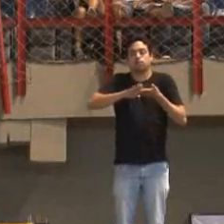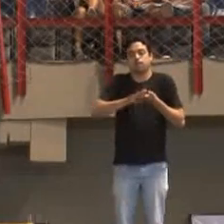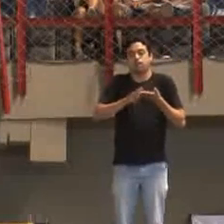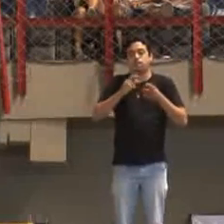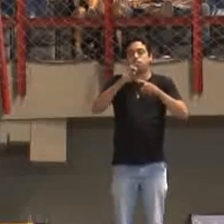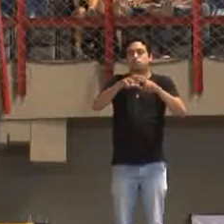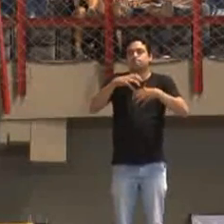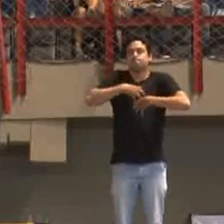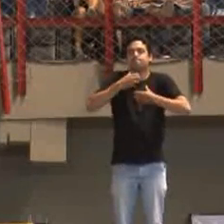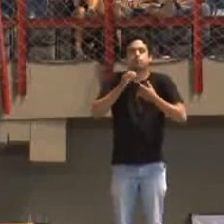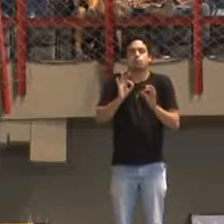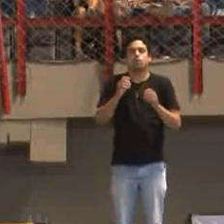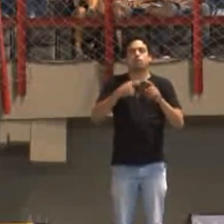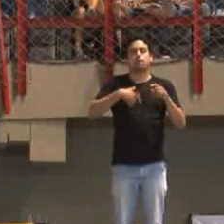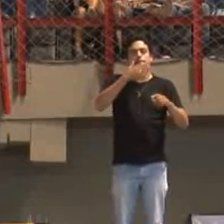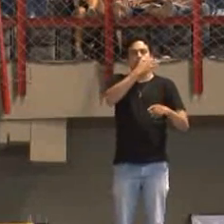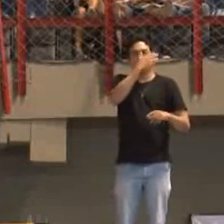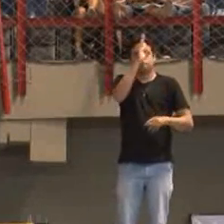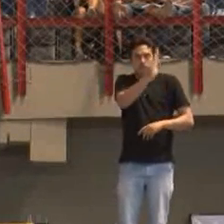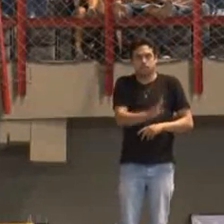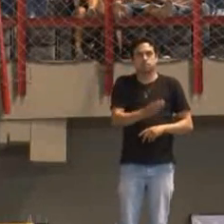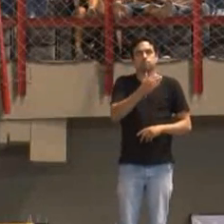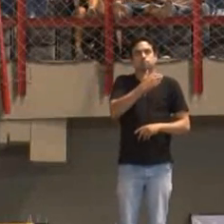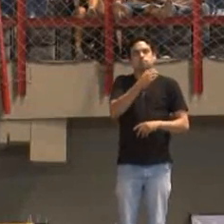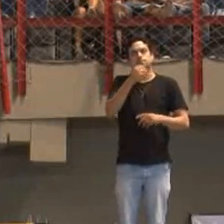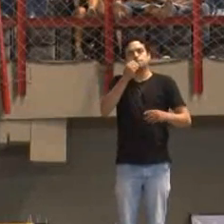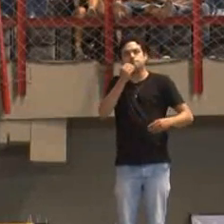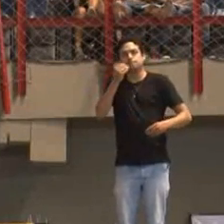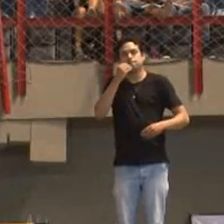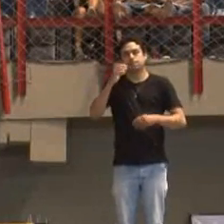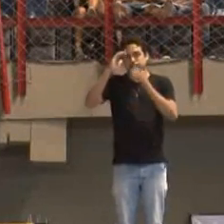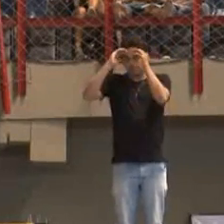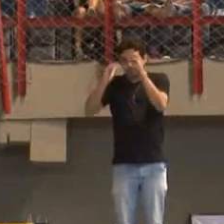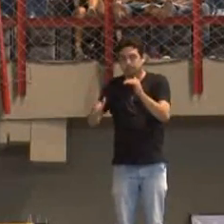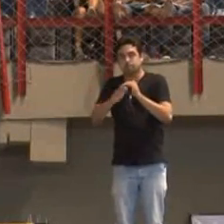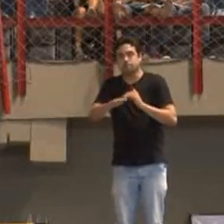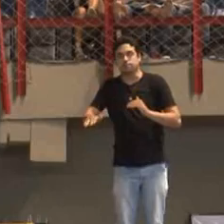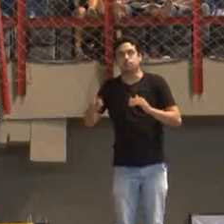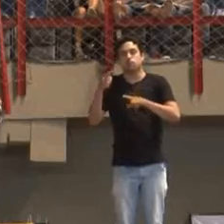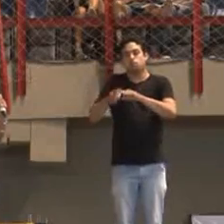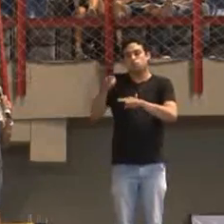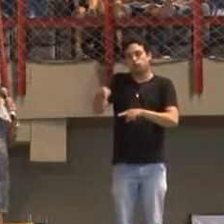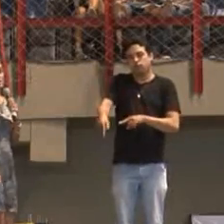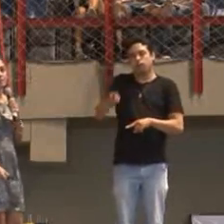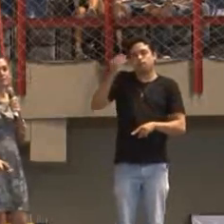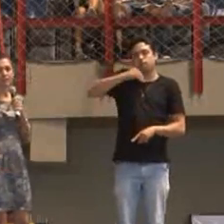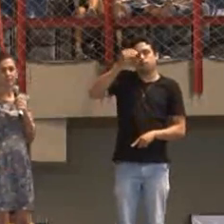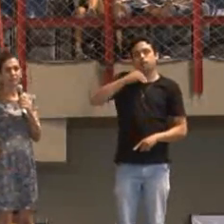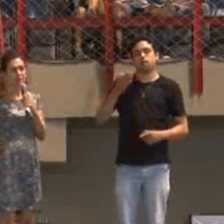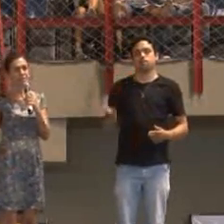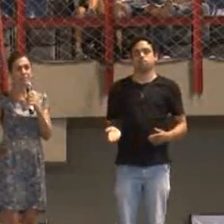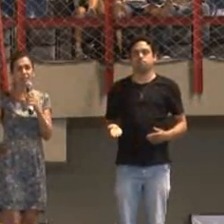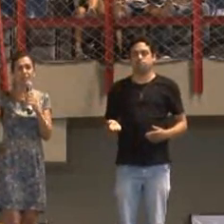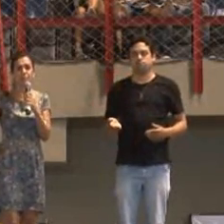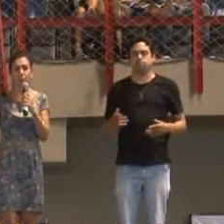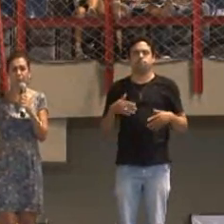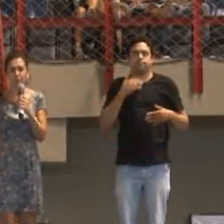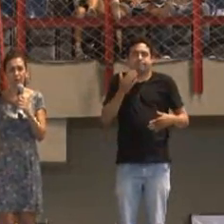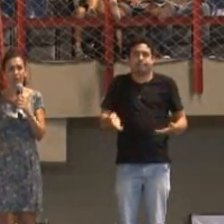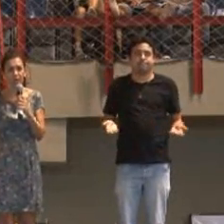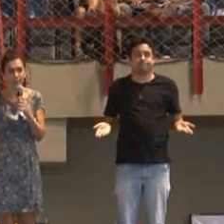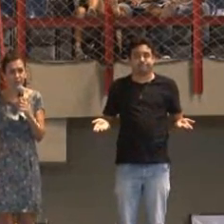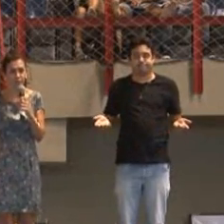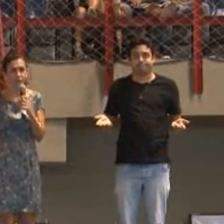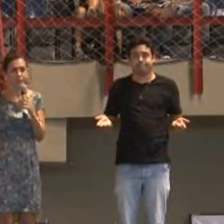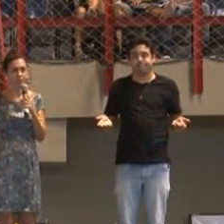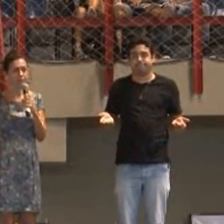O Brasil deve respeitar as crianças, porque as crianças são frágeis. Sim, daí,